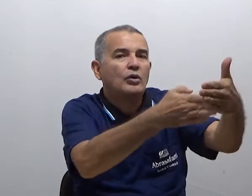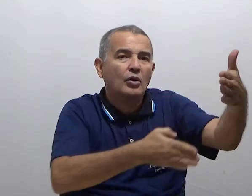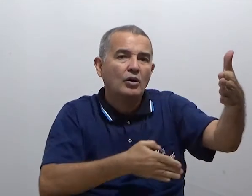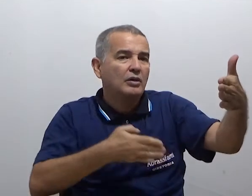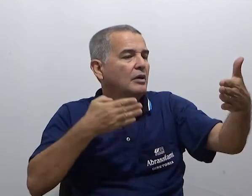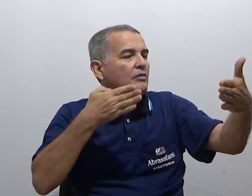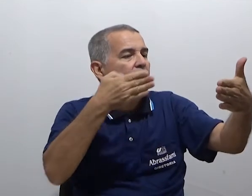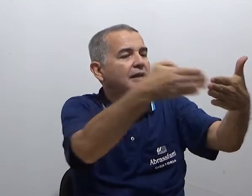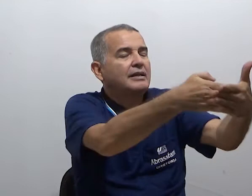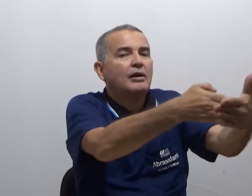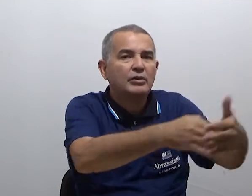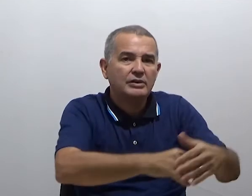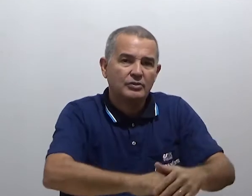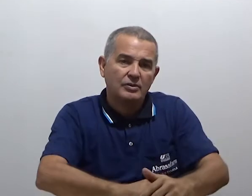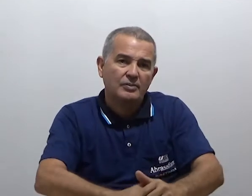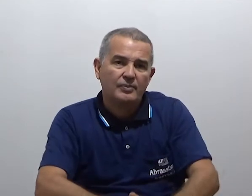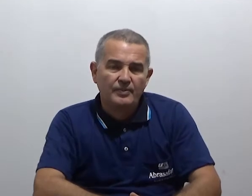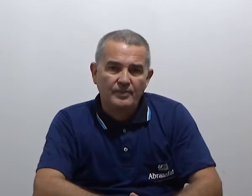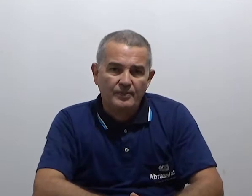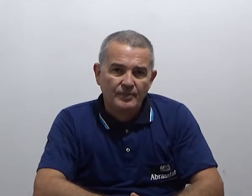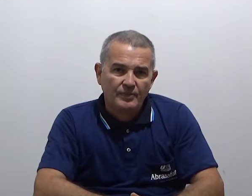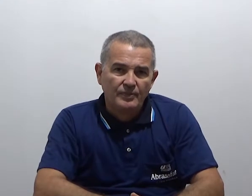quando? Vai até quando?